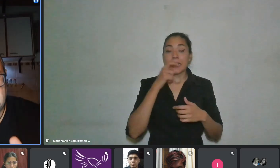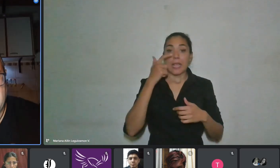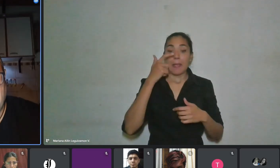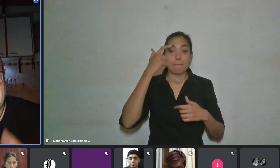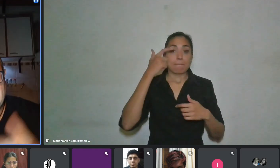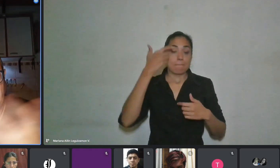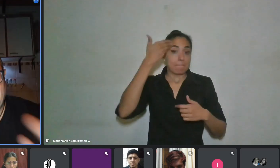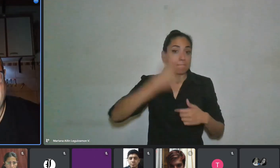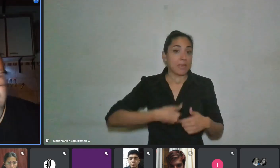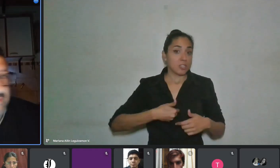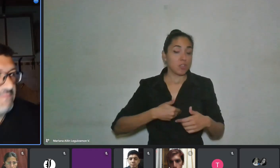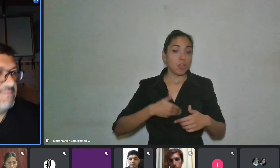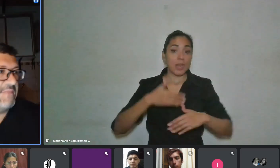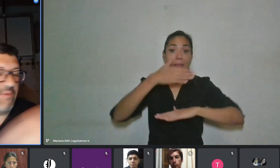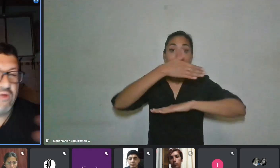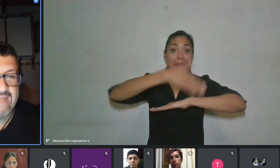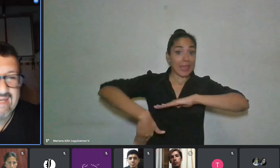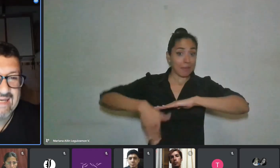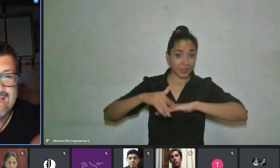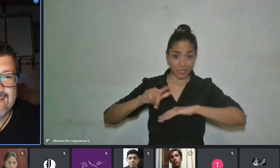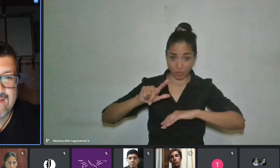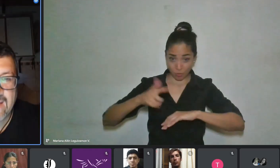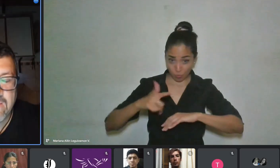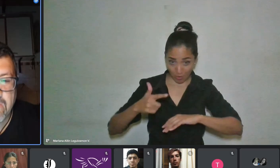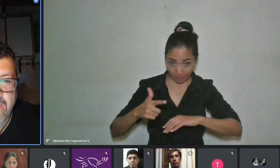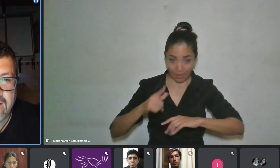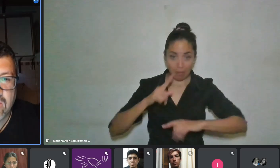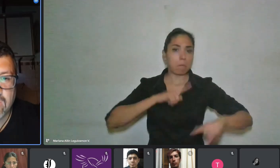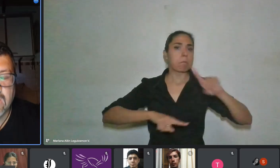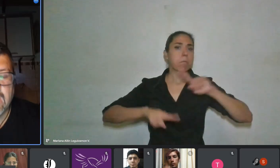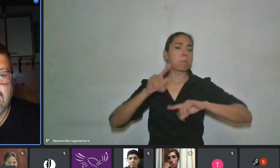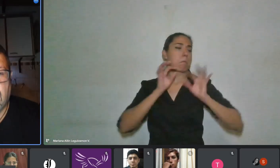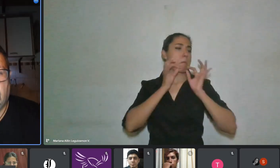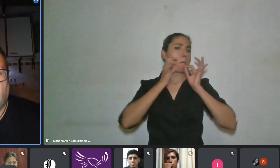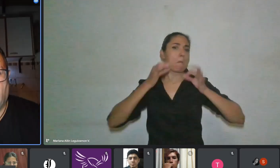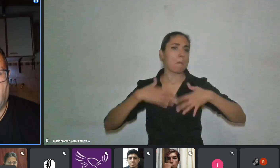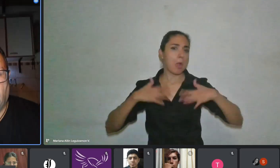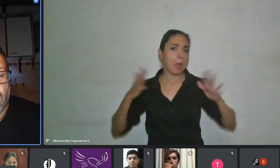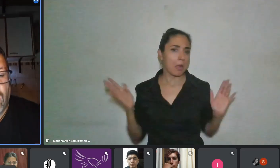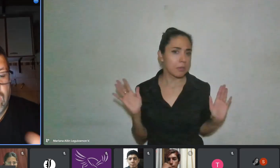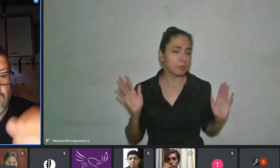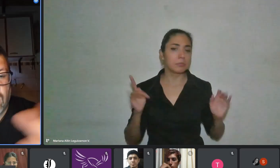límites en la capacidad, digamos, de dirigir el imperio,